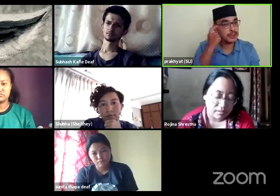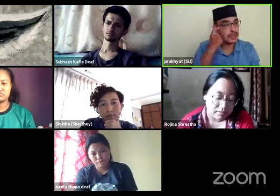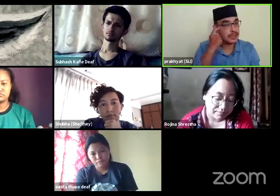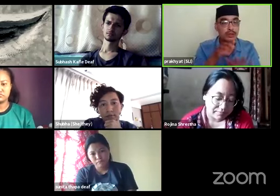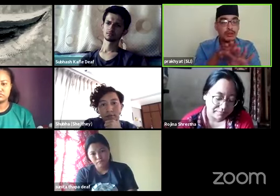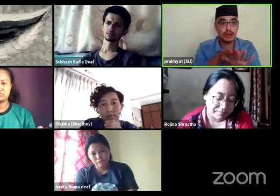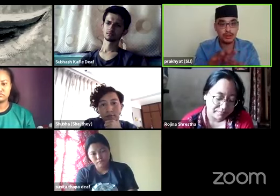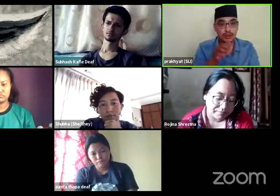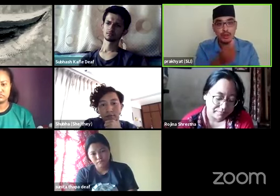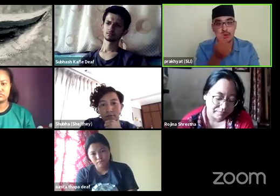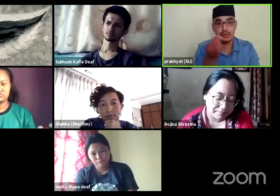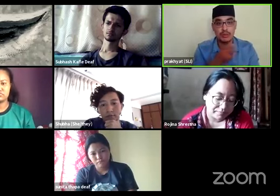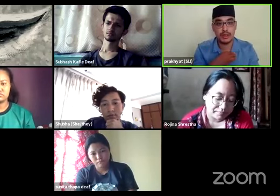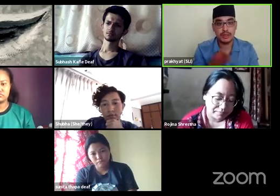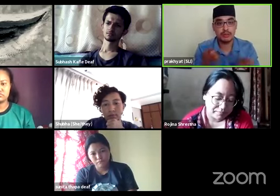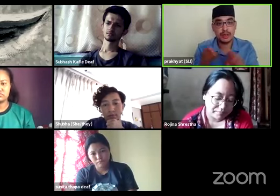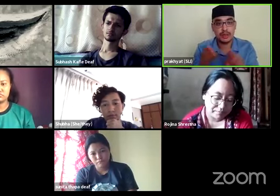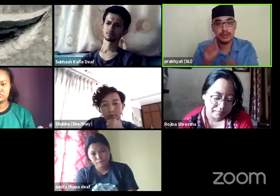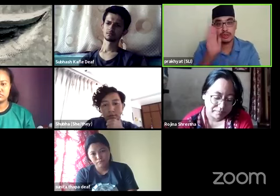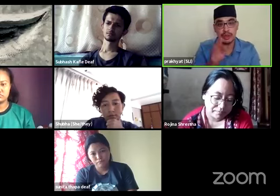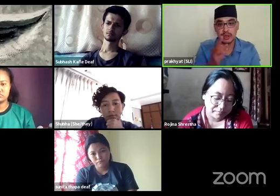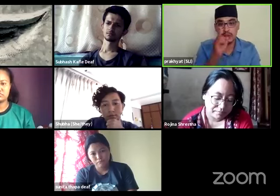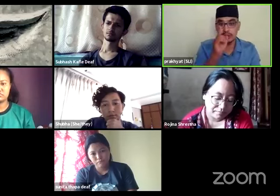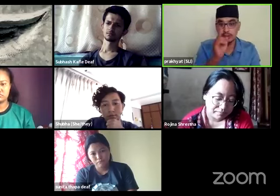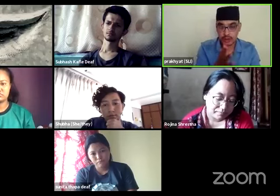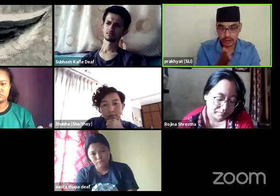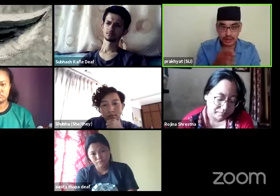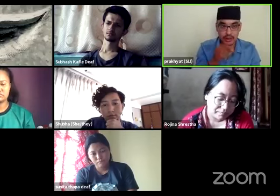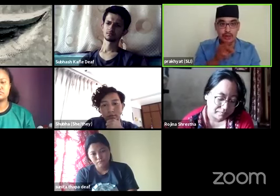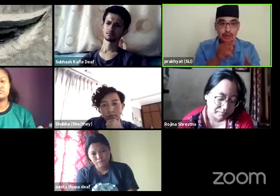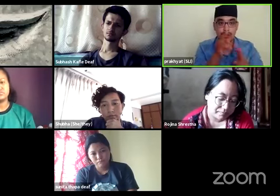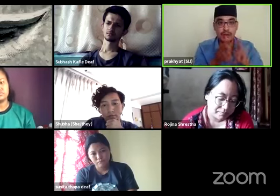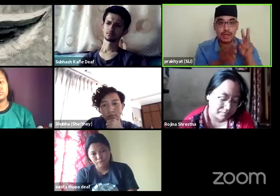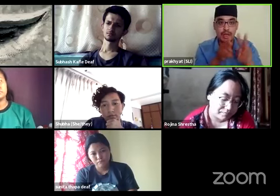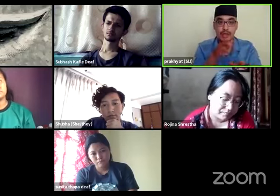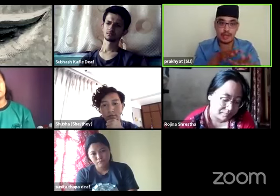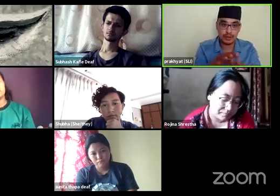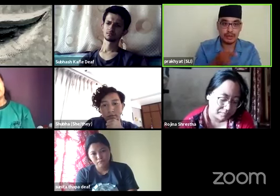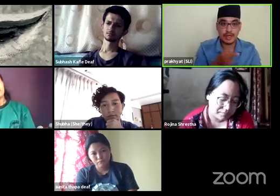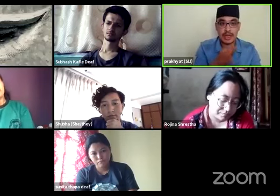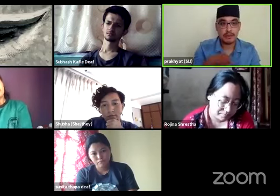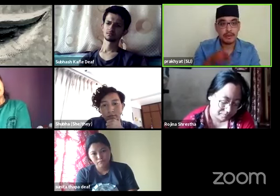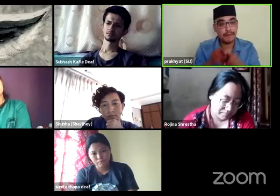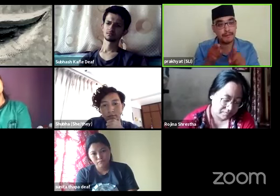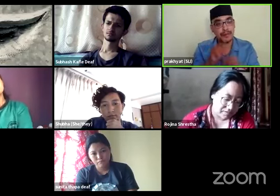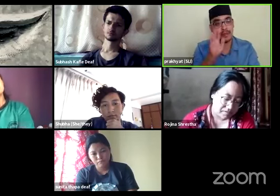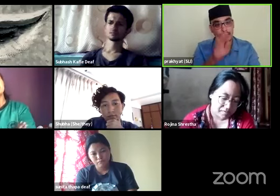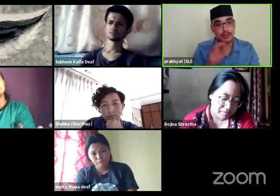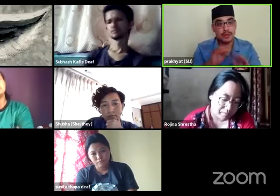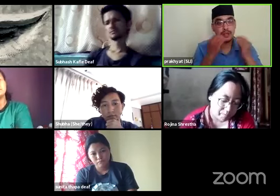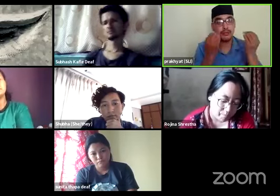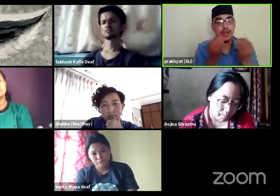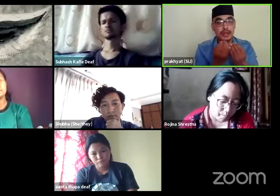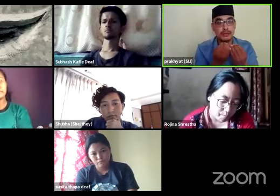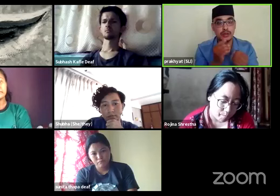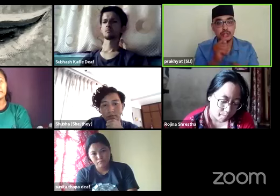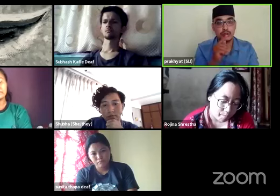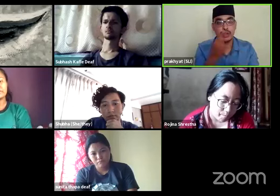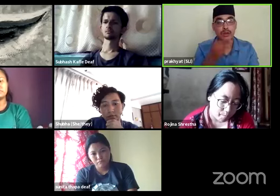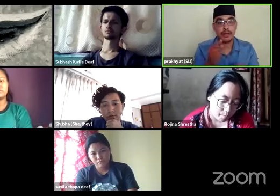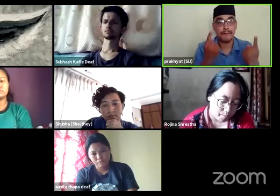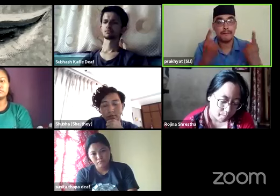अरू मान्छेमा मात्रै छ भन्ने होइन कि, अब यो कुराहरू हामीमा पनि छ होइन यो समाजको हिस्सा भएको